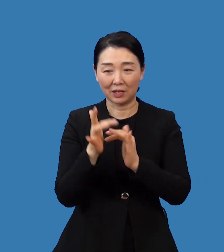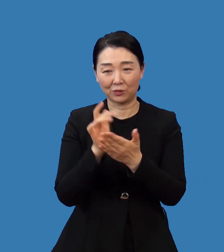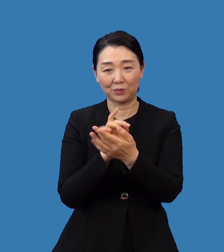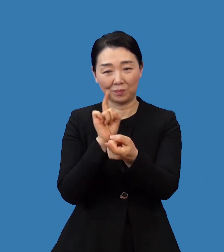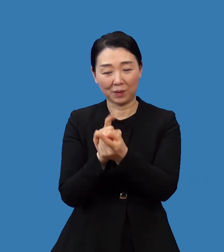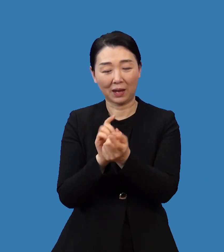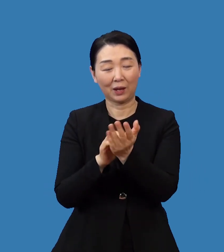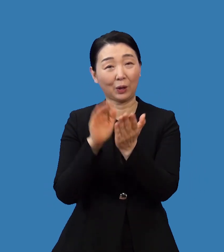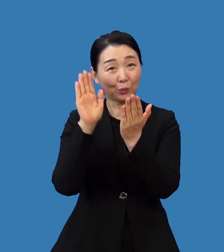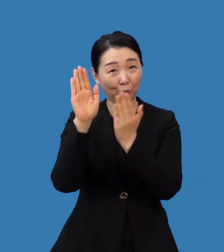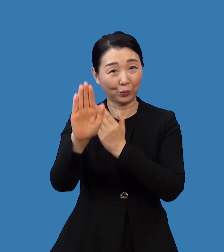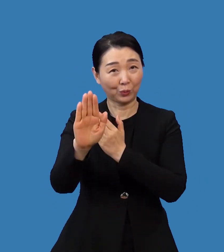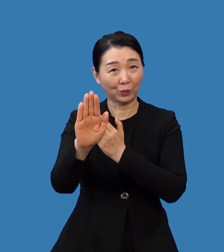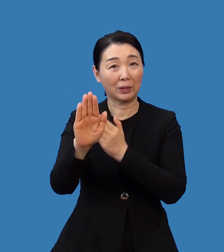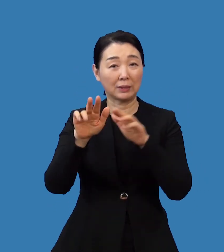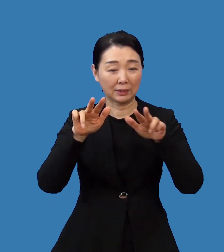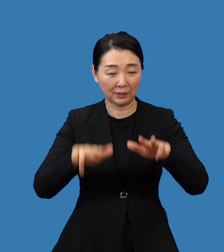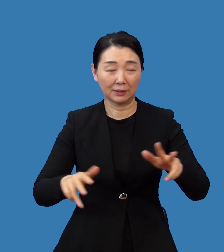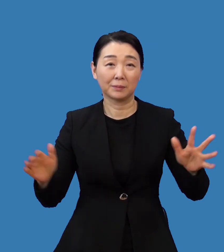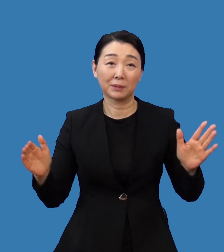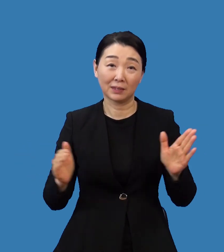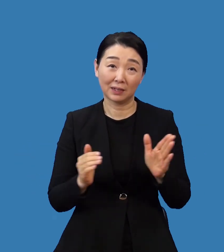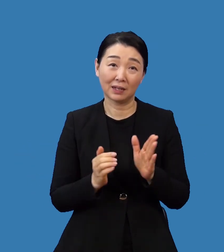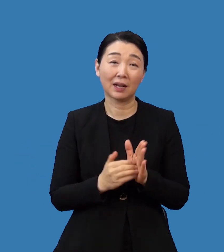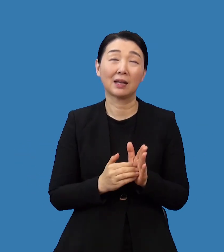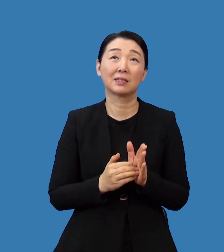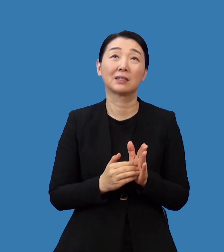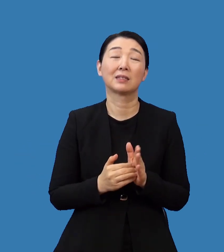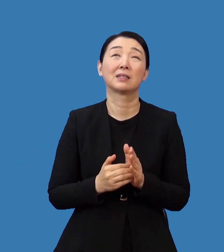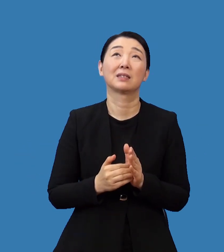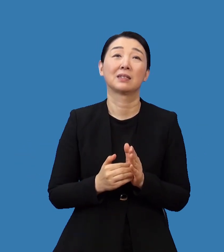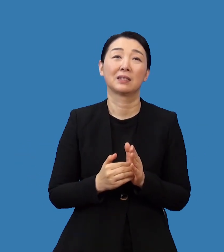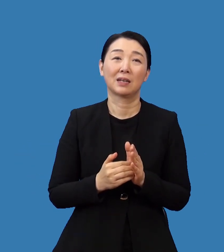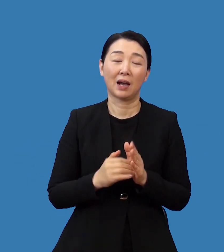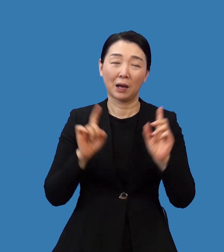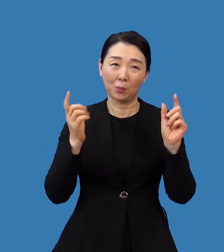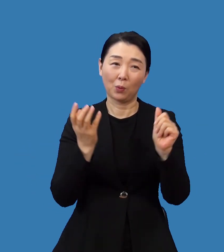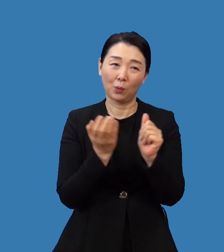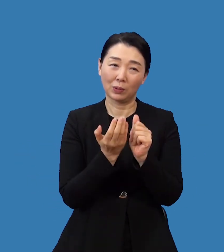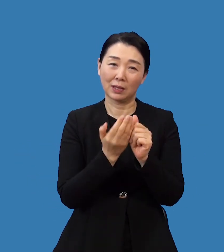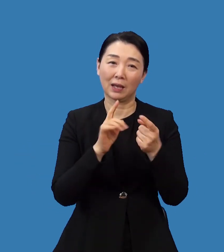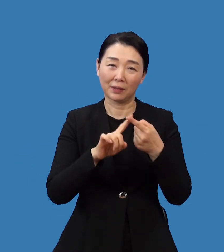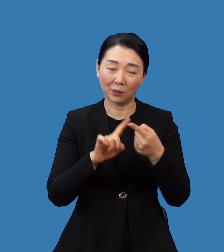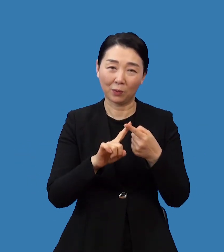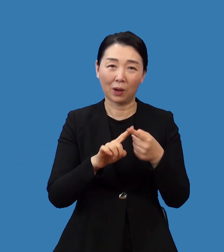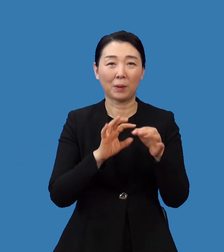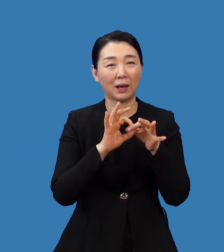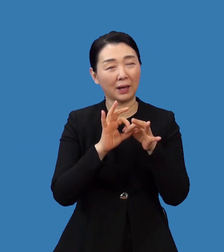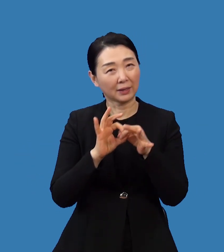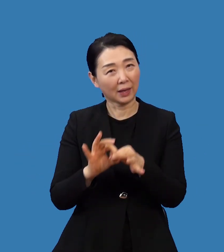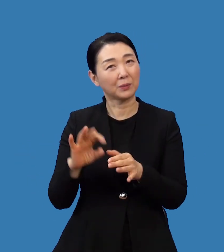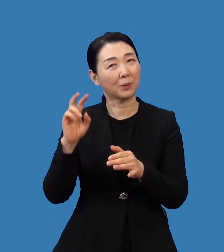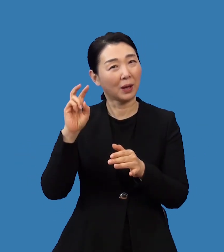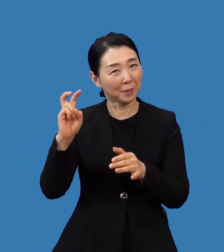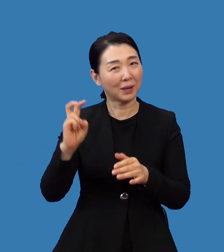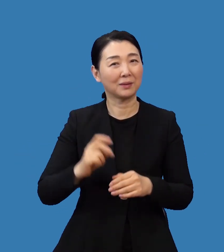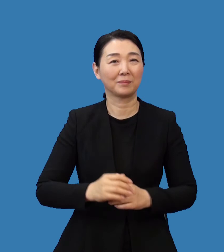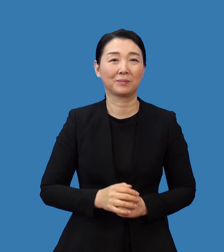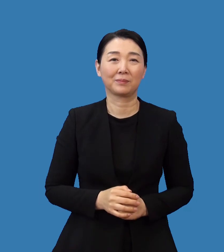만나고 나서도 지금까지 해왔던 그 목자 일을 아마도 계속했을 것이라고 저는